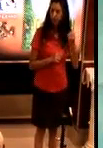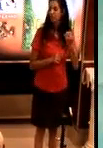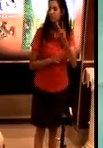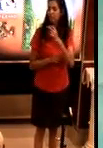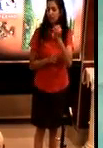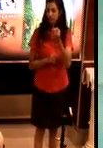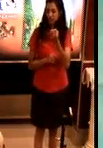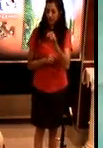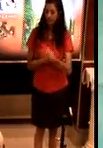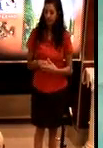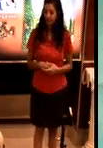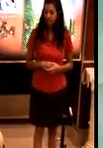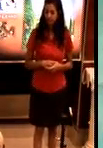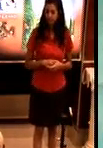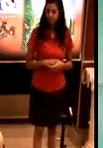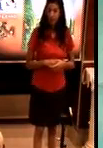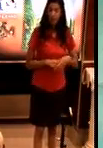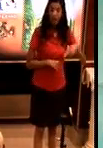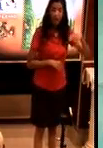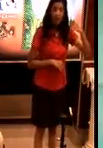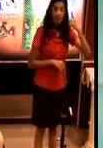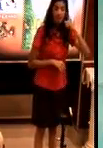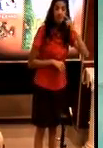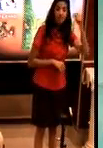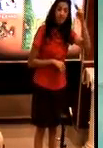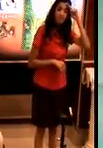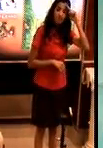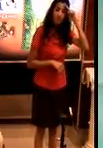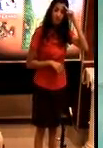días de reposo y sean por señal entre mí